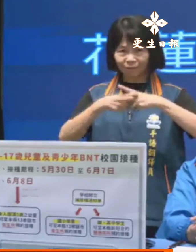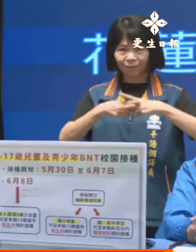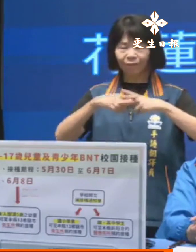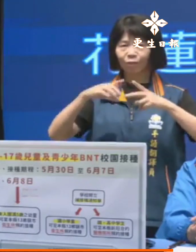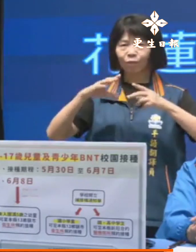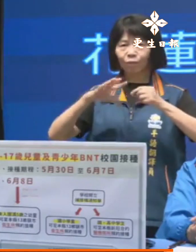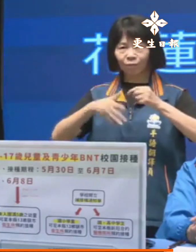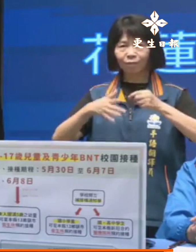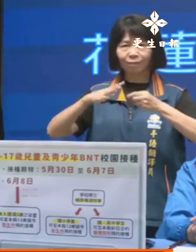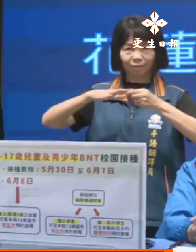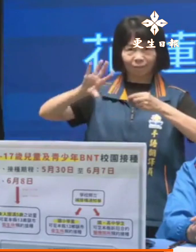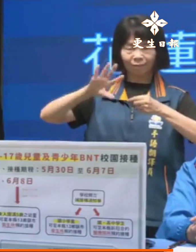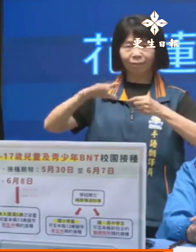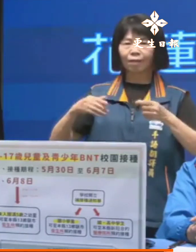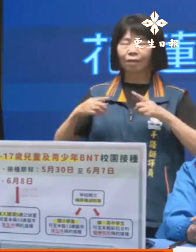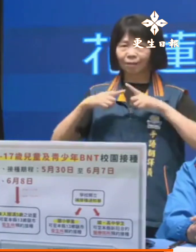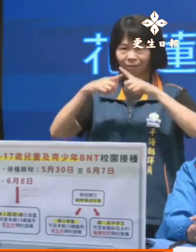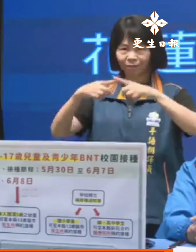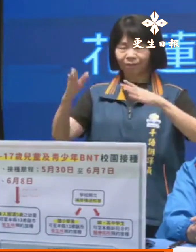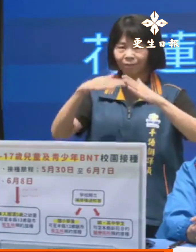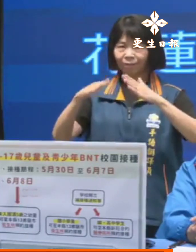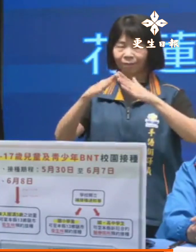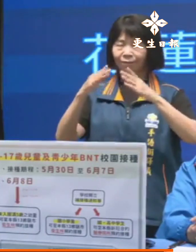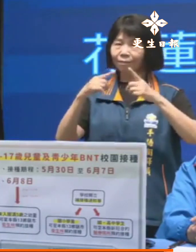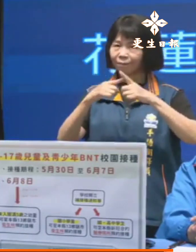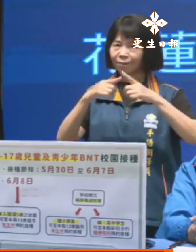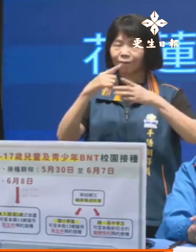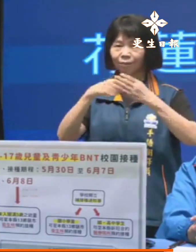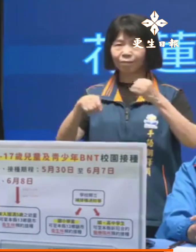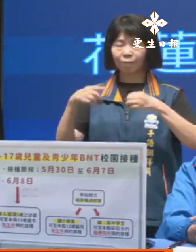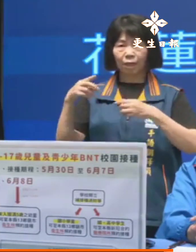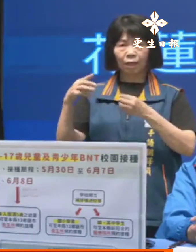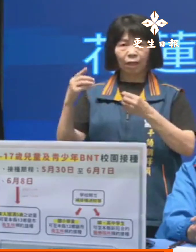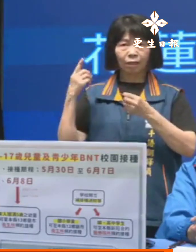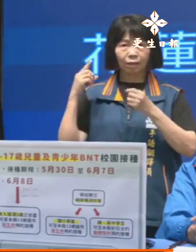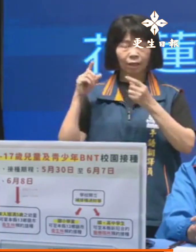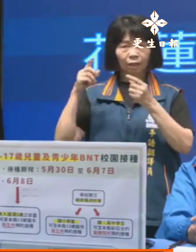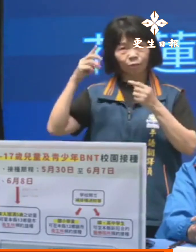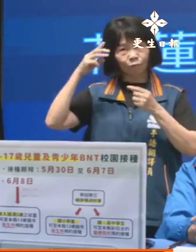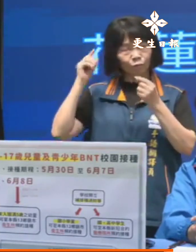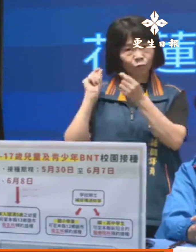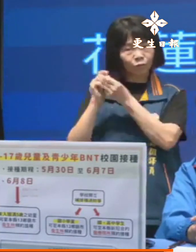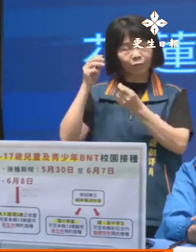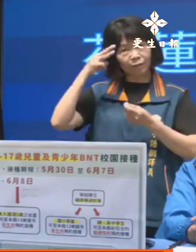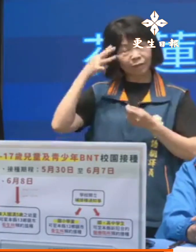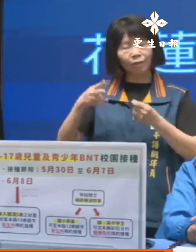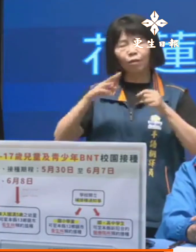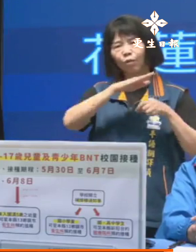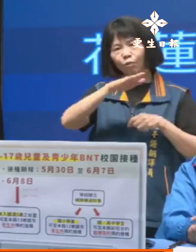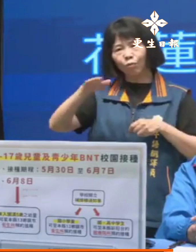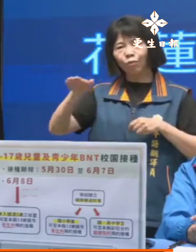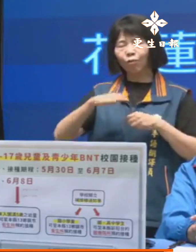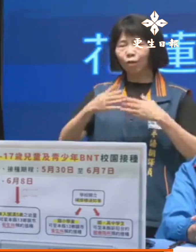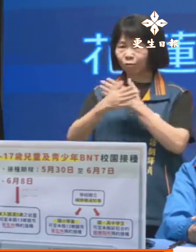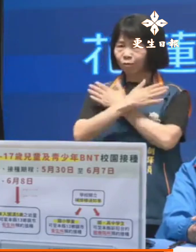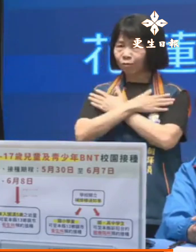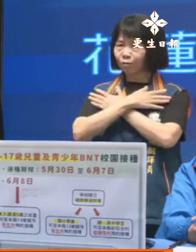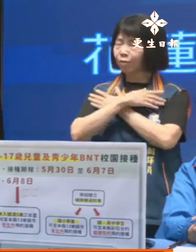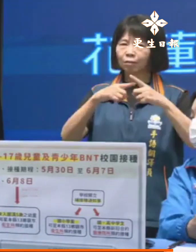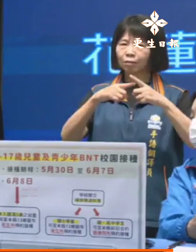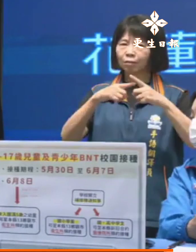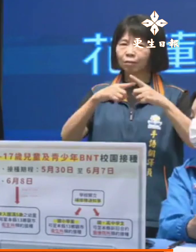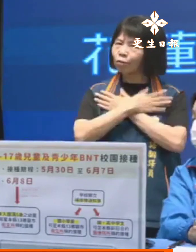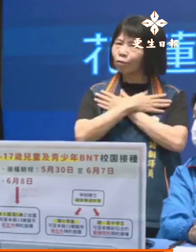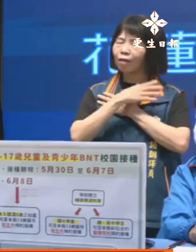的一个稳定。那幼儿园的部分到校的人数，较其他3个教育阶段来说是人数较多